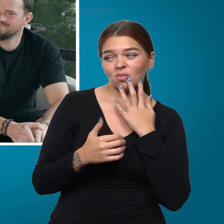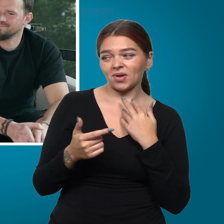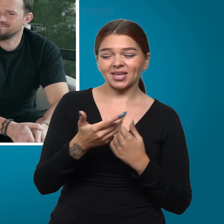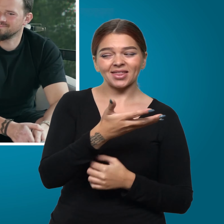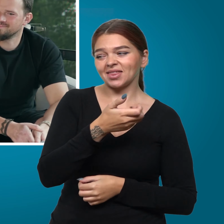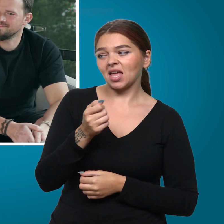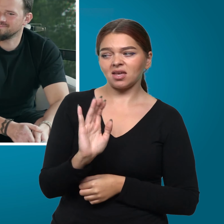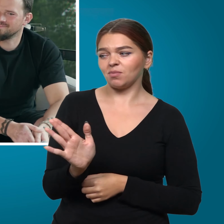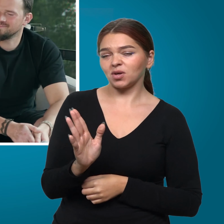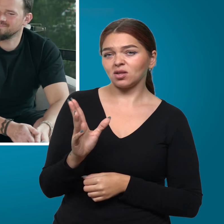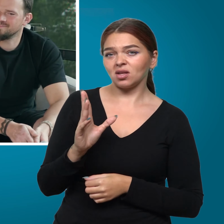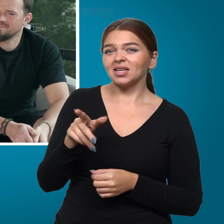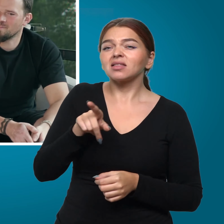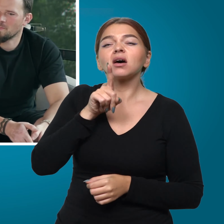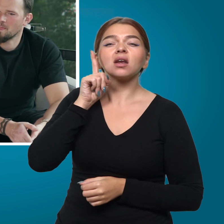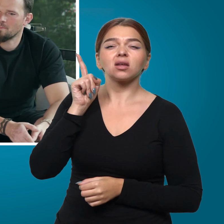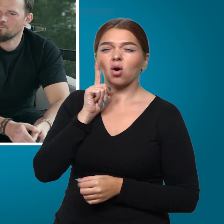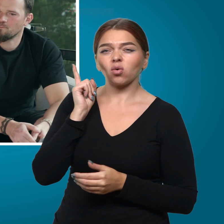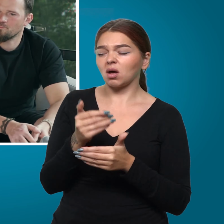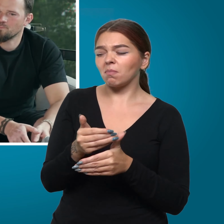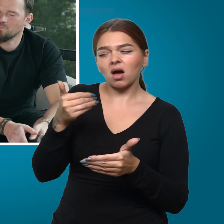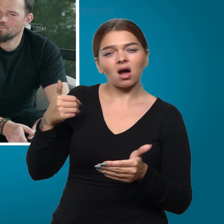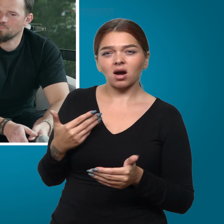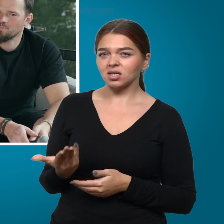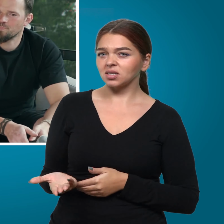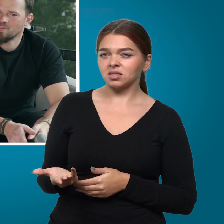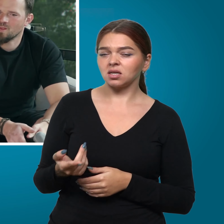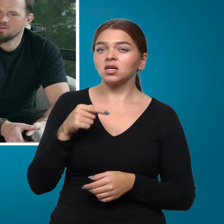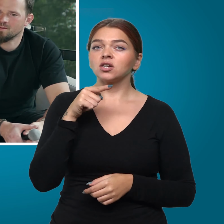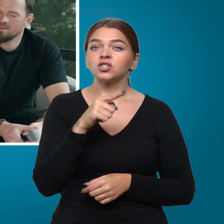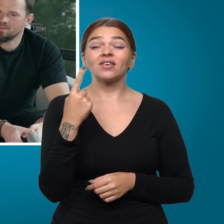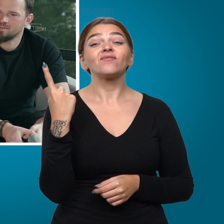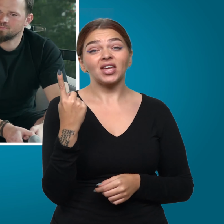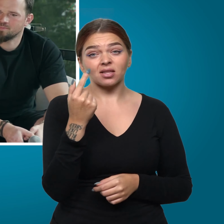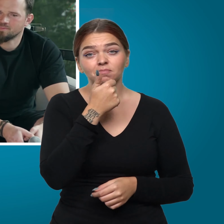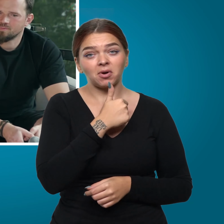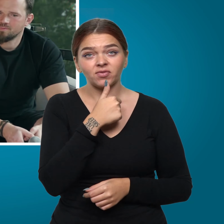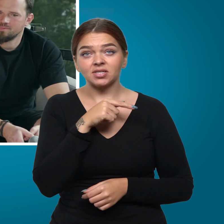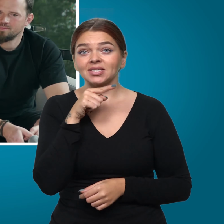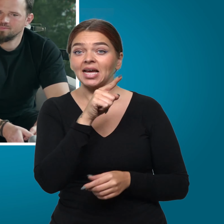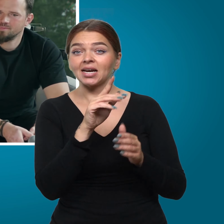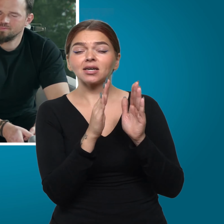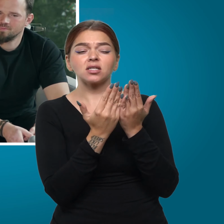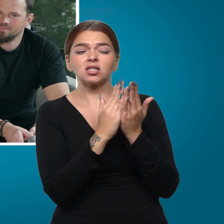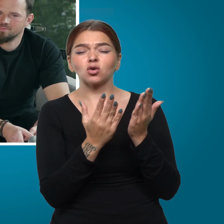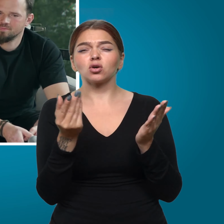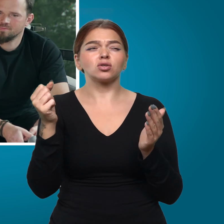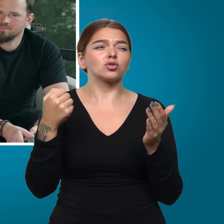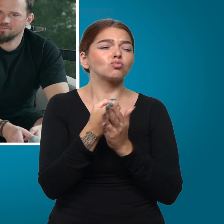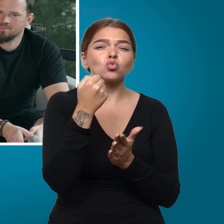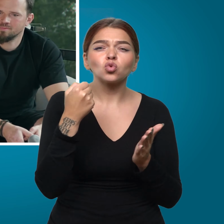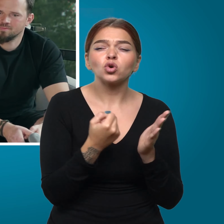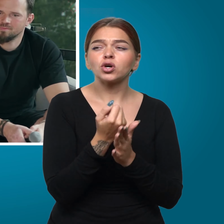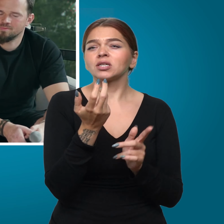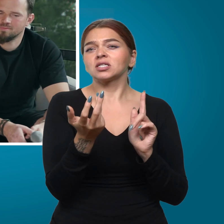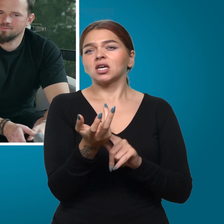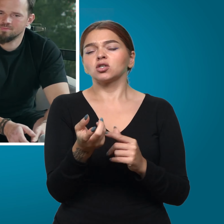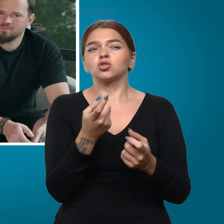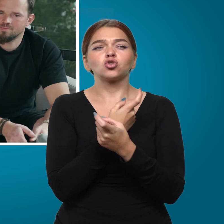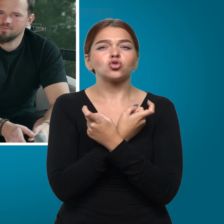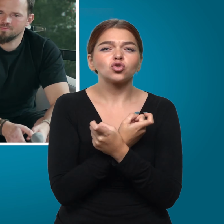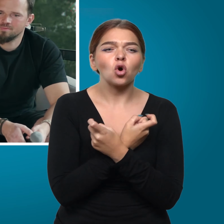per anksti. Nes čia yra tik vienas pavyzdys, nes ten knygoje yra visko, yra smurto, yra žiauriai atvirų sekso scenų, na,